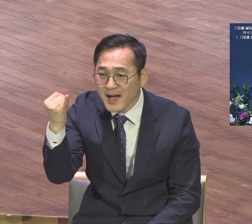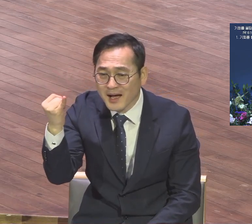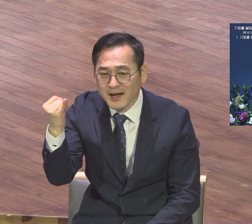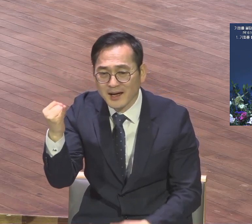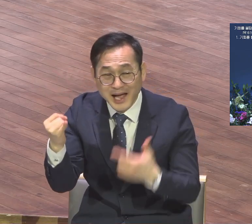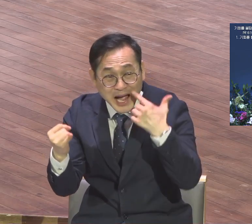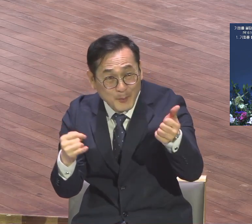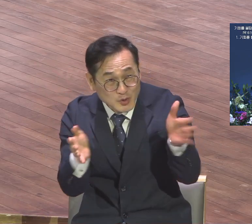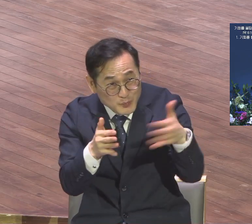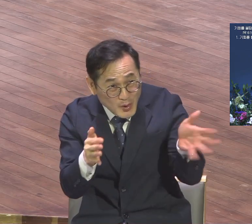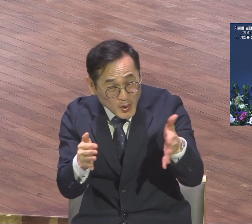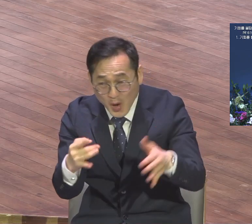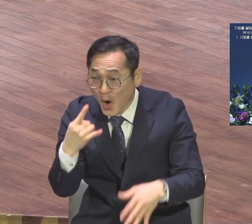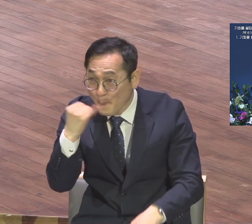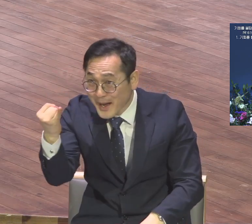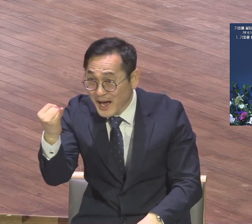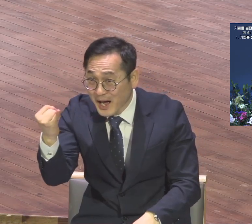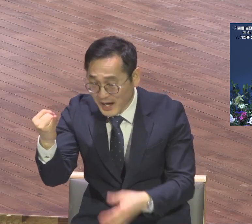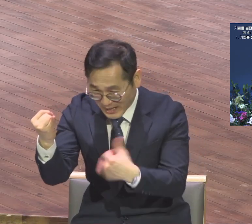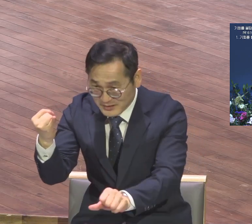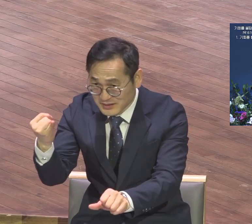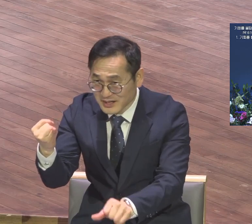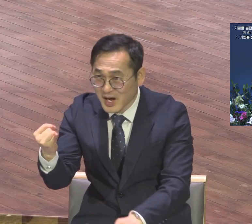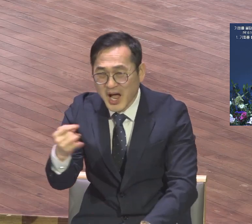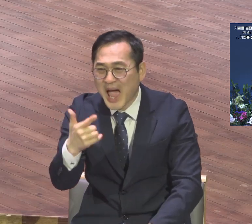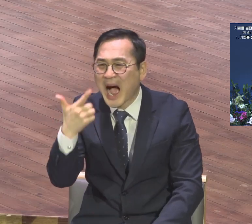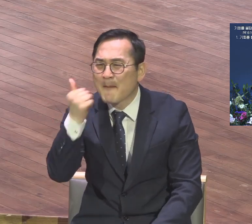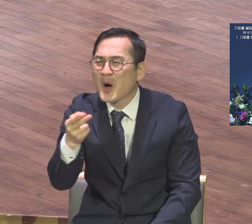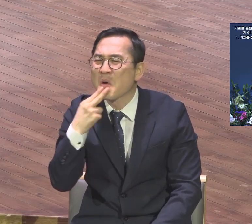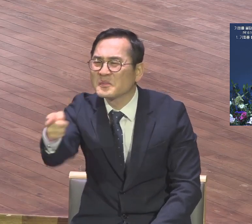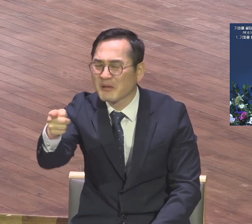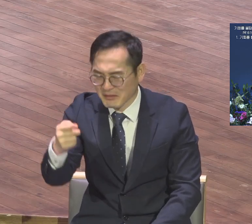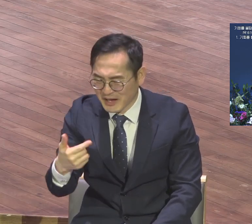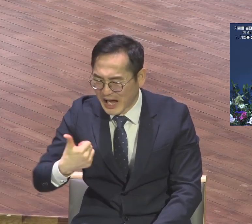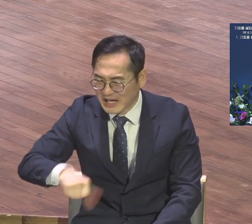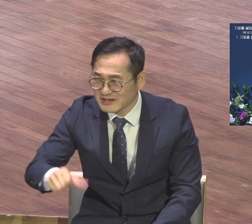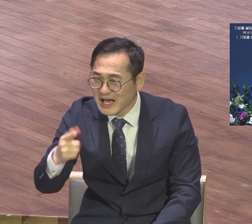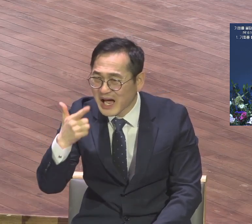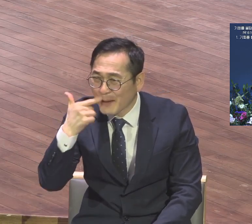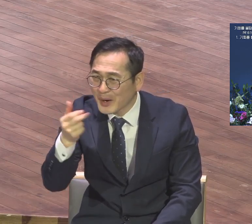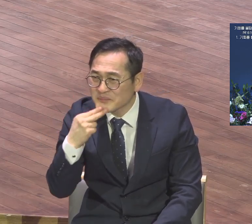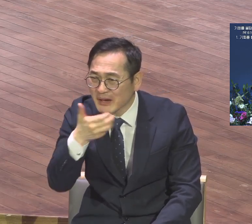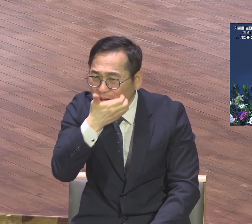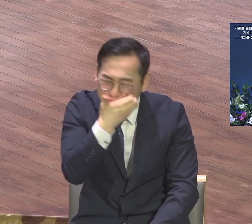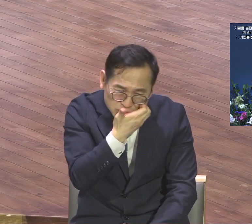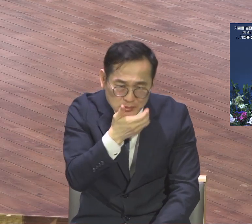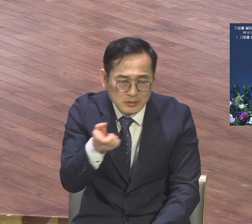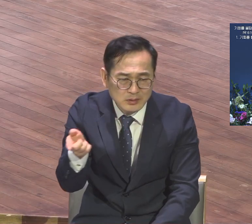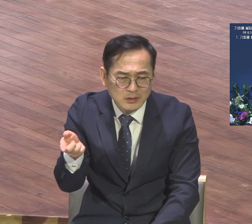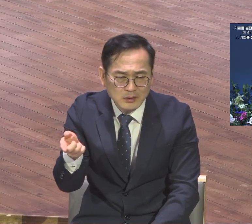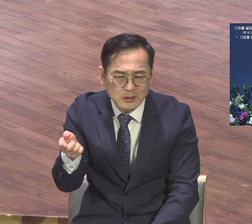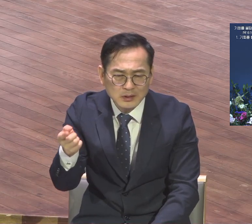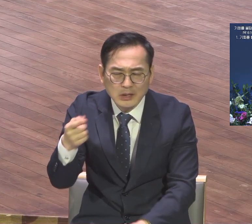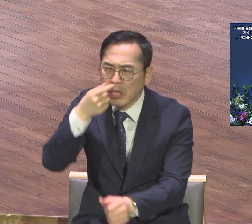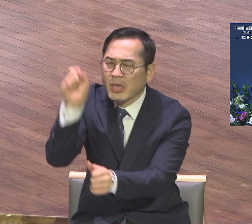자식이라고 그렇게 말하고 딱 그 말을 지금 하고 있는 거예요. 저 애비 없는 자식이죠.